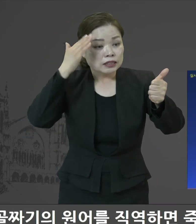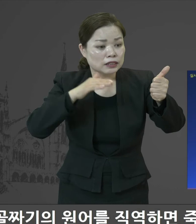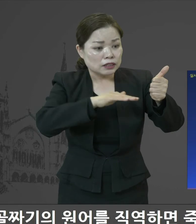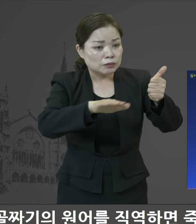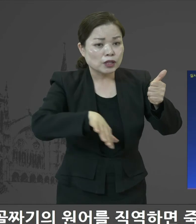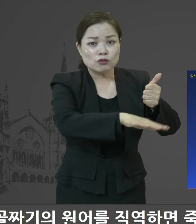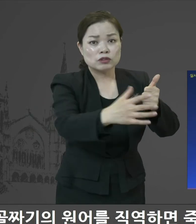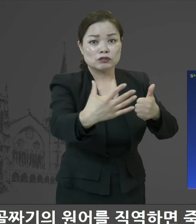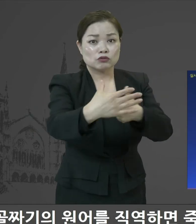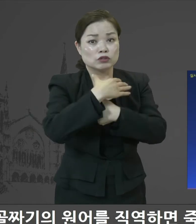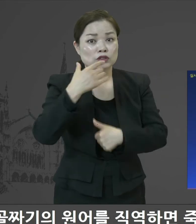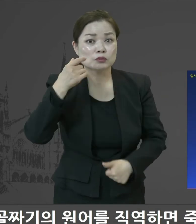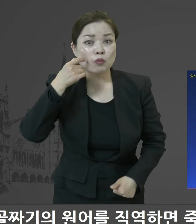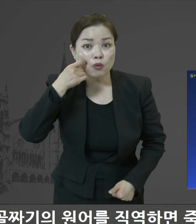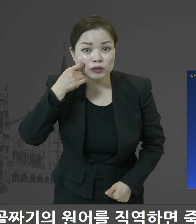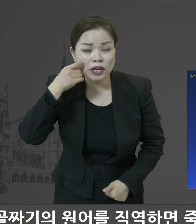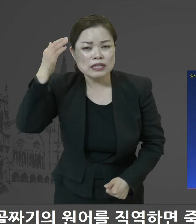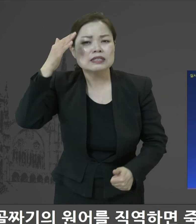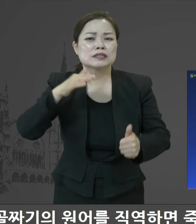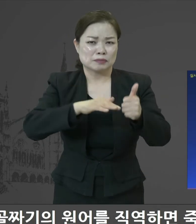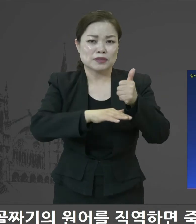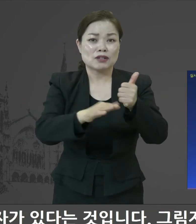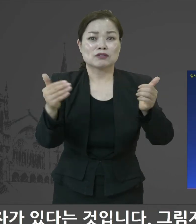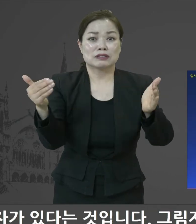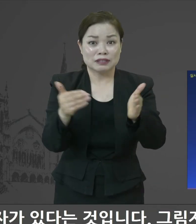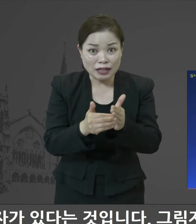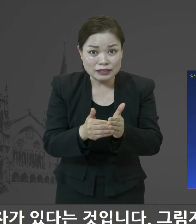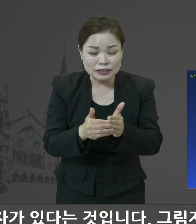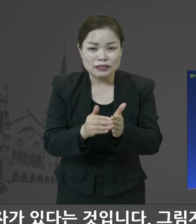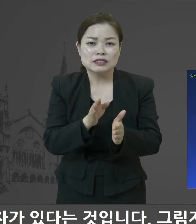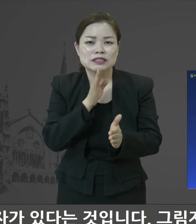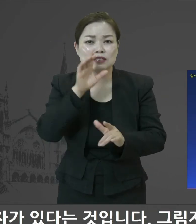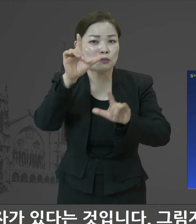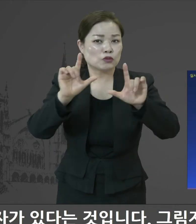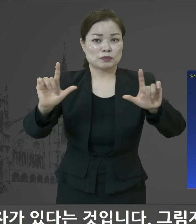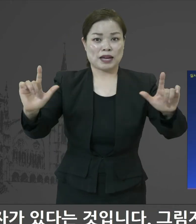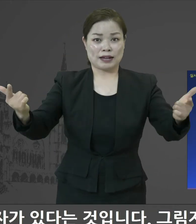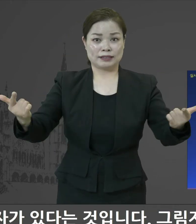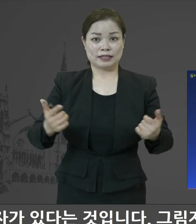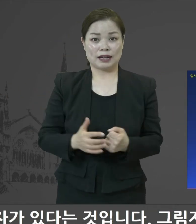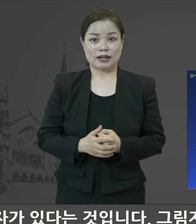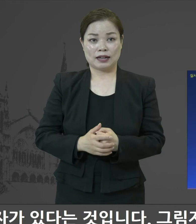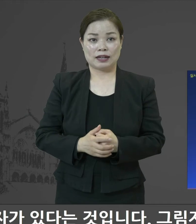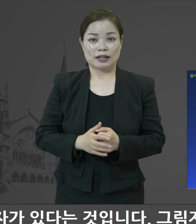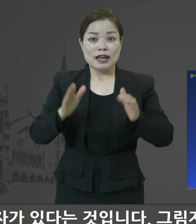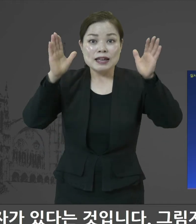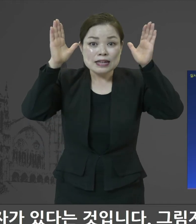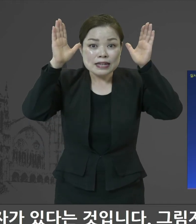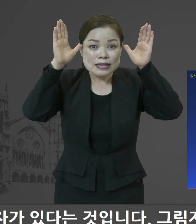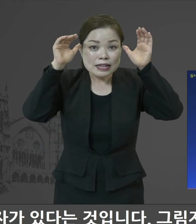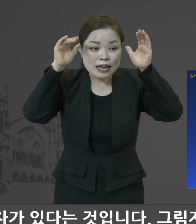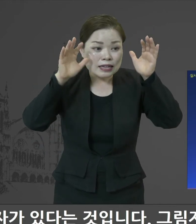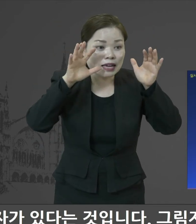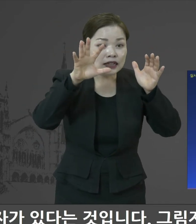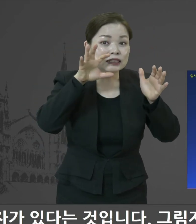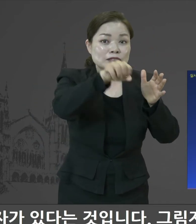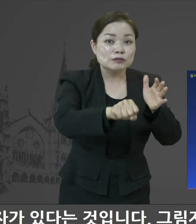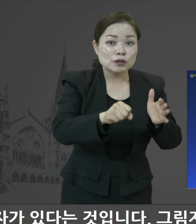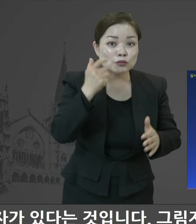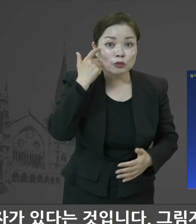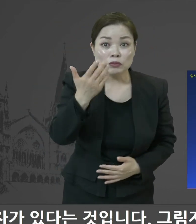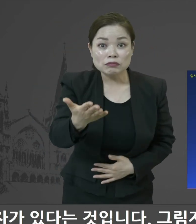죽일 수는 없습니다. 그림자는 그림자이지 실체가 아니죠. 여러분, 개의 그림자에게